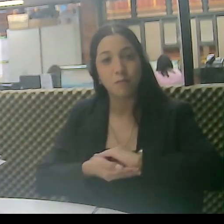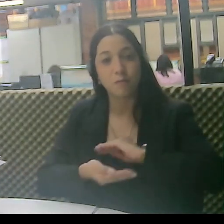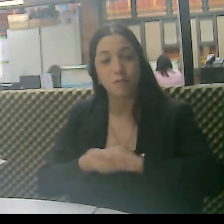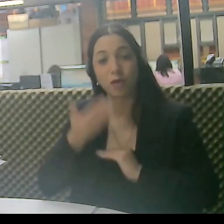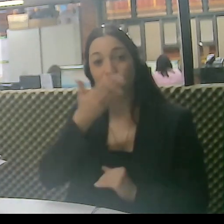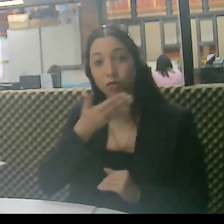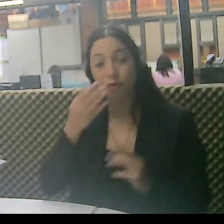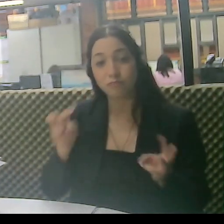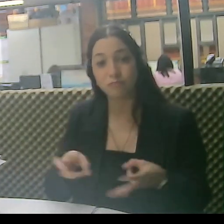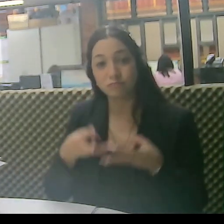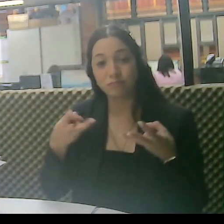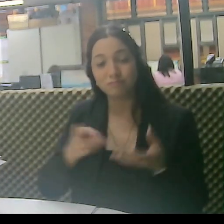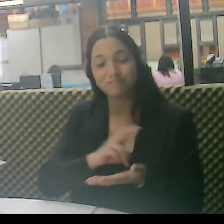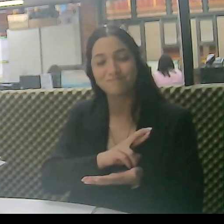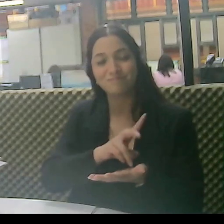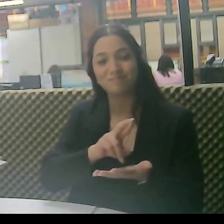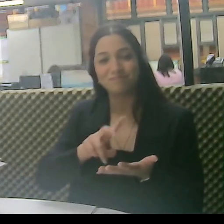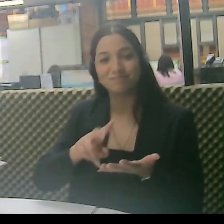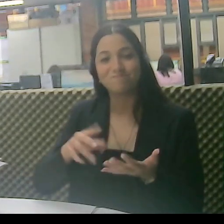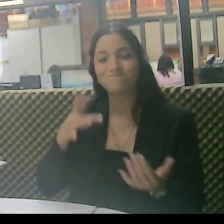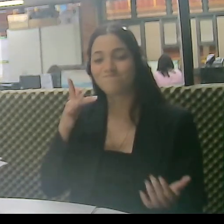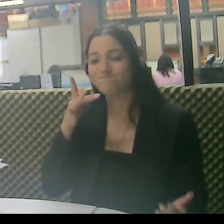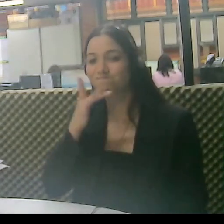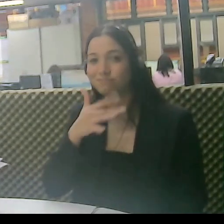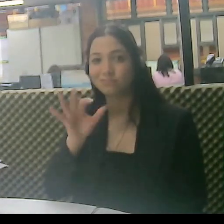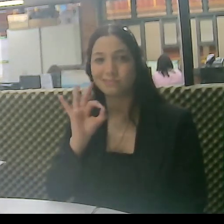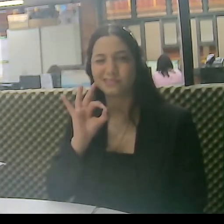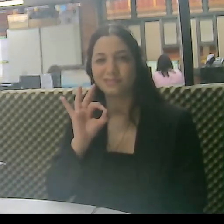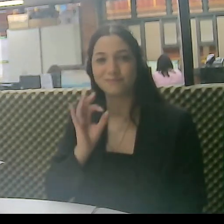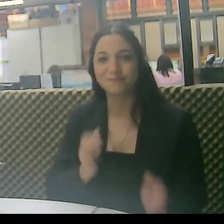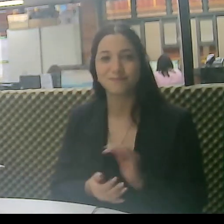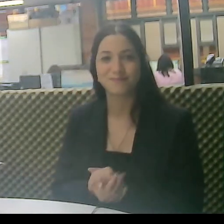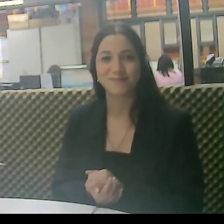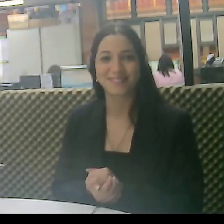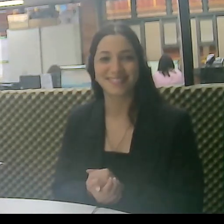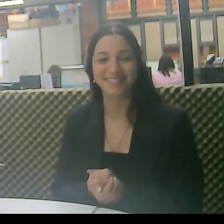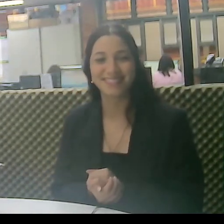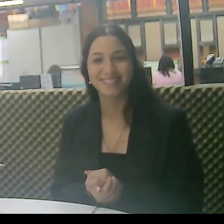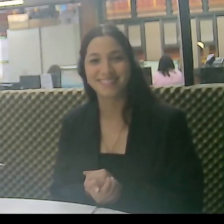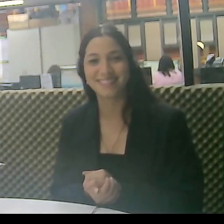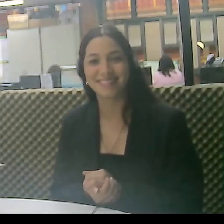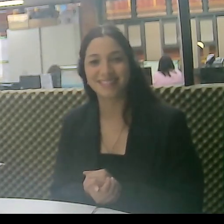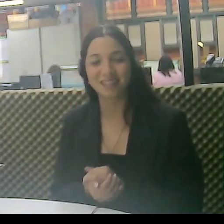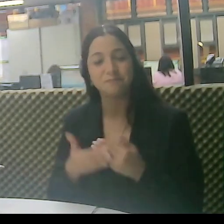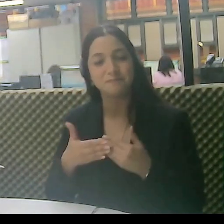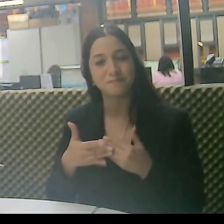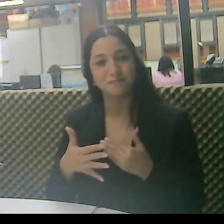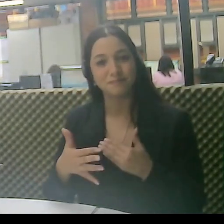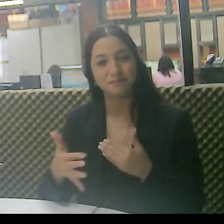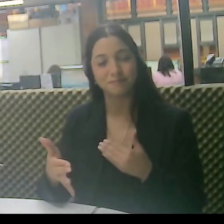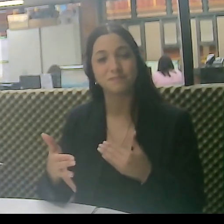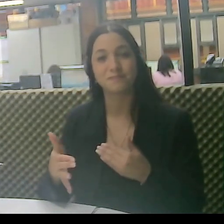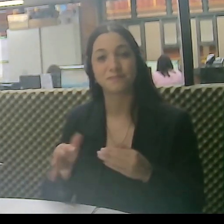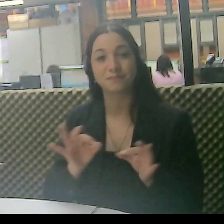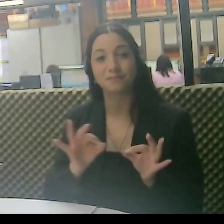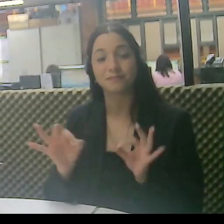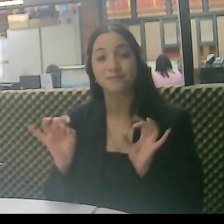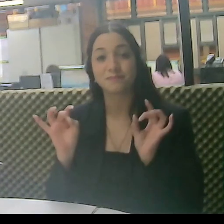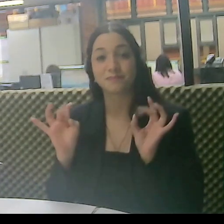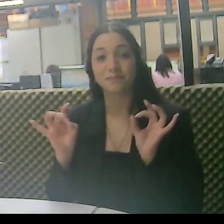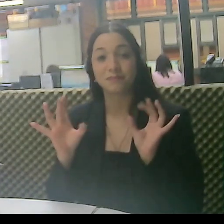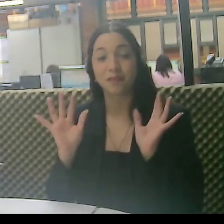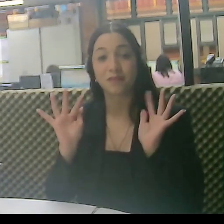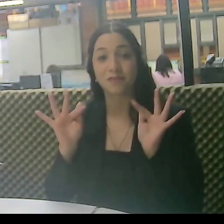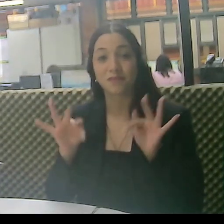doces, hortifrutis e uma variedade em pratos. Dando continuidade à programação especial de